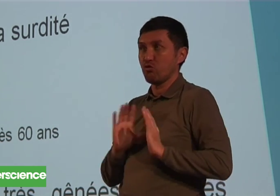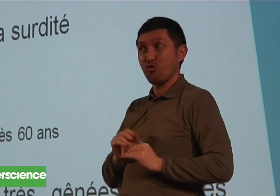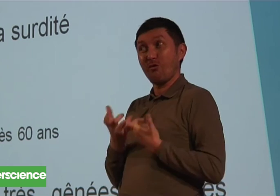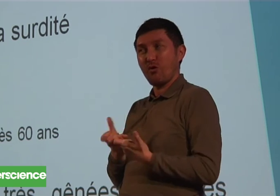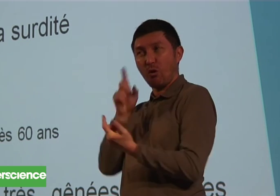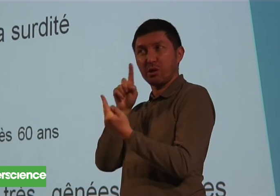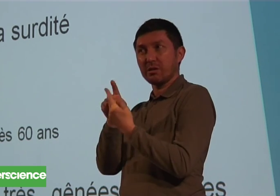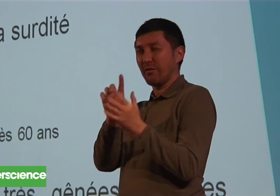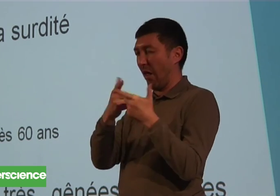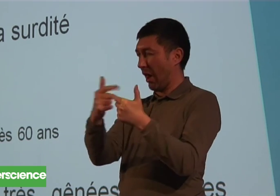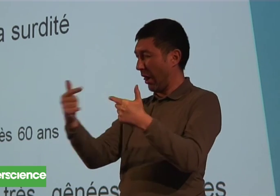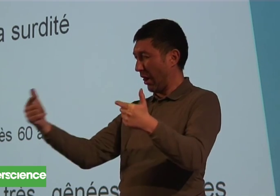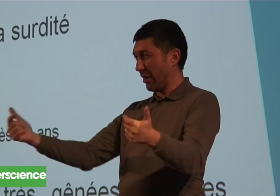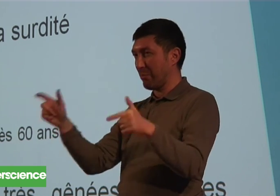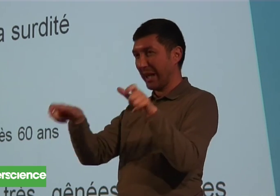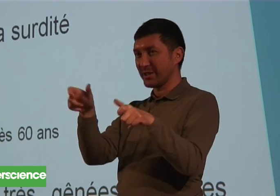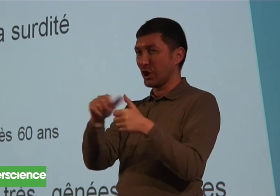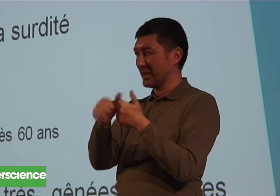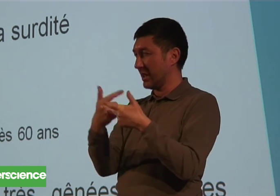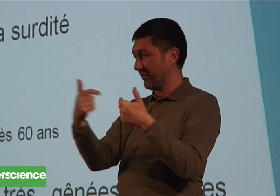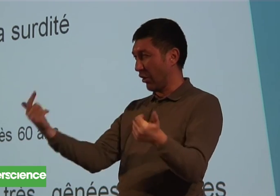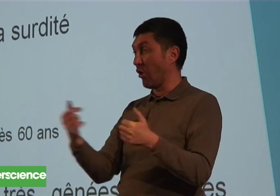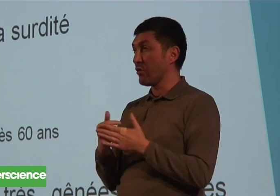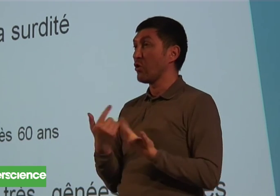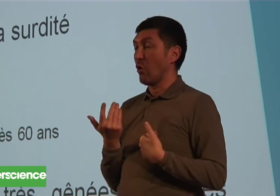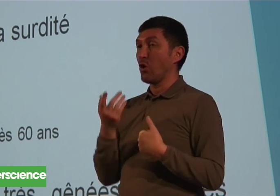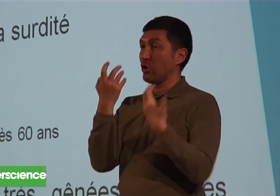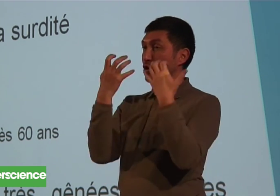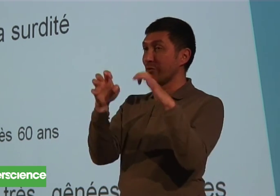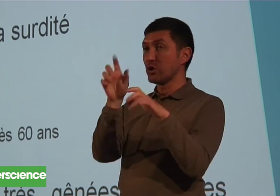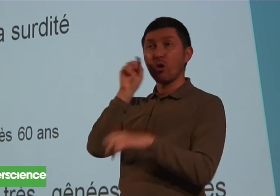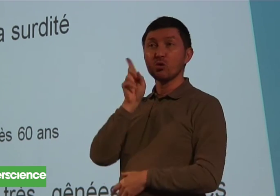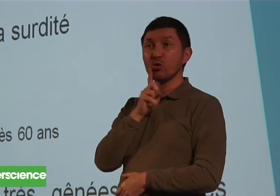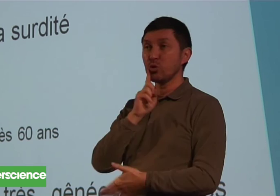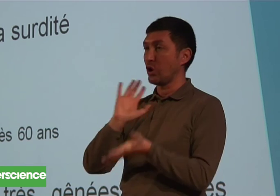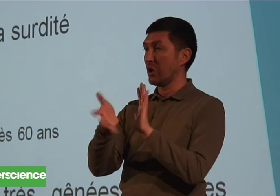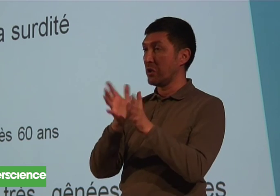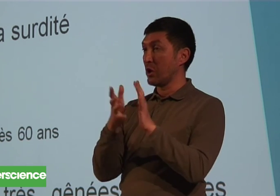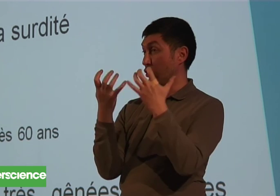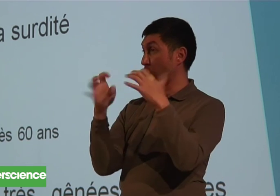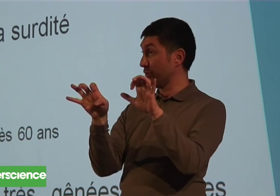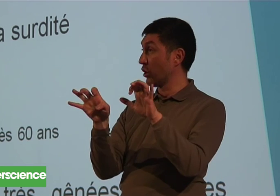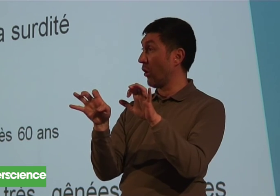interroger 900 sourds en fait, donc, qui pratiquent la langue des signes, ce qui représente donc un tiers de